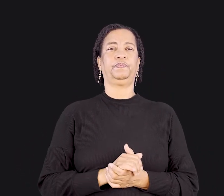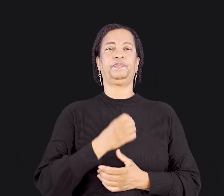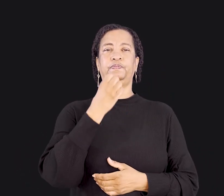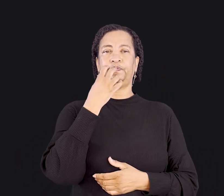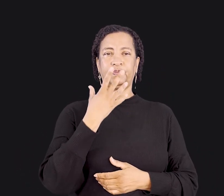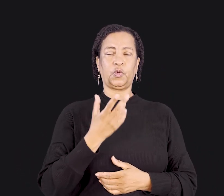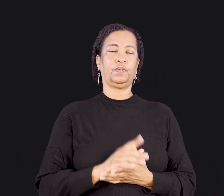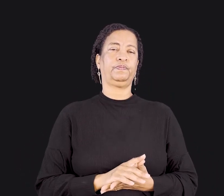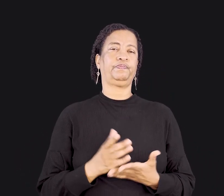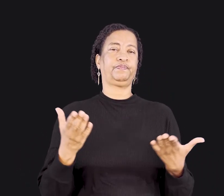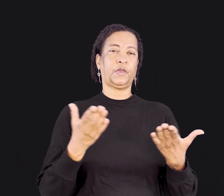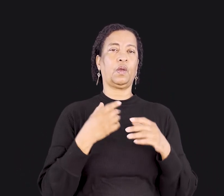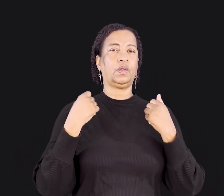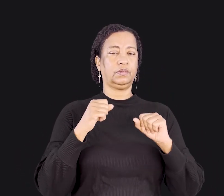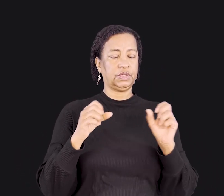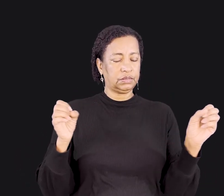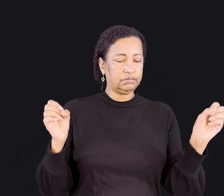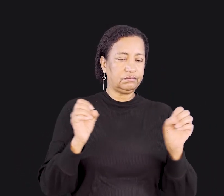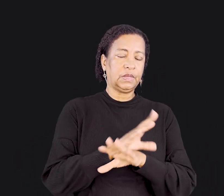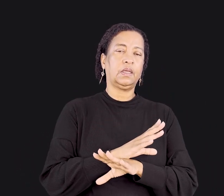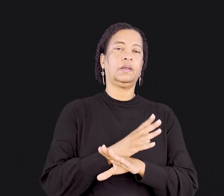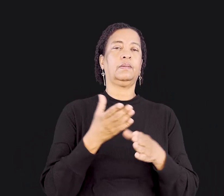Bom, infelizmente eu tenho que encerrar o programa